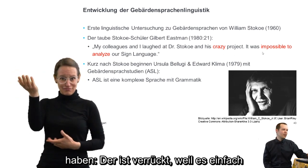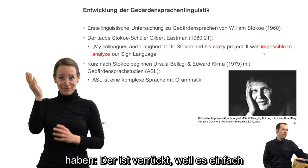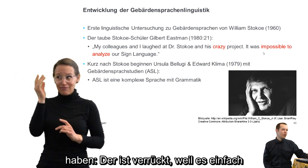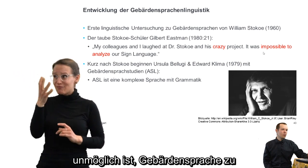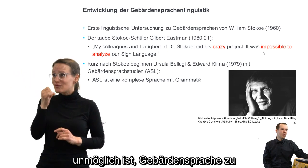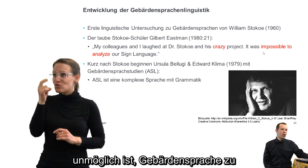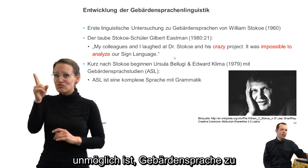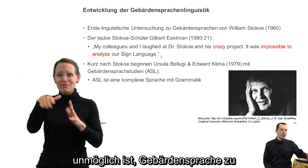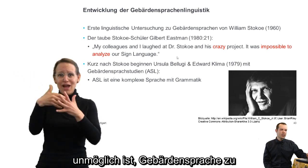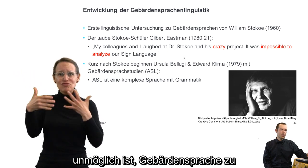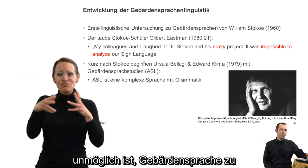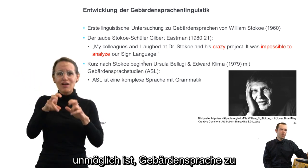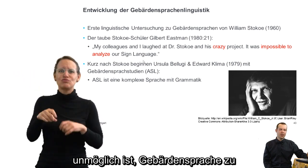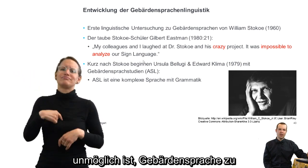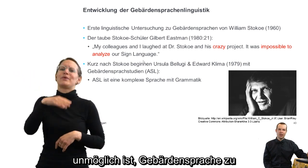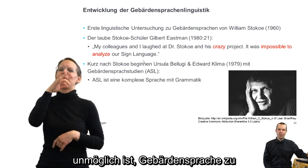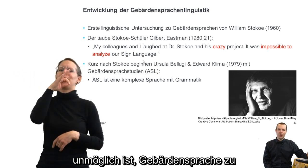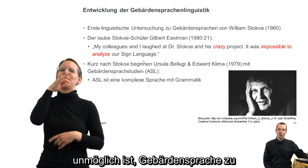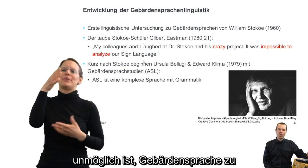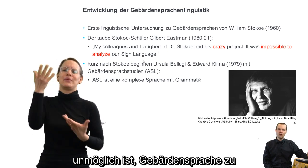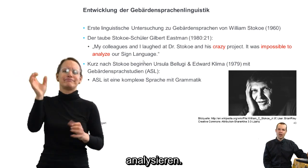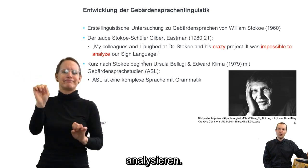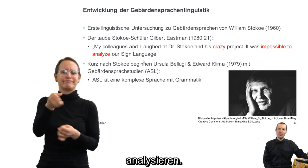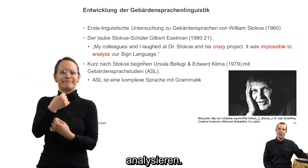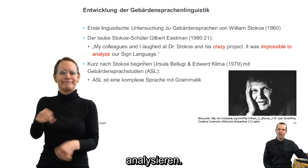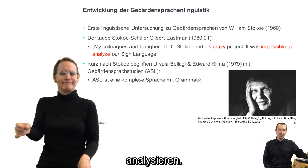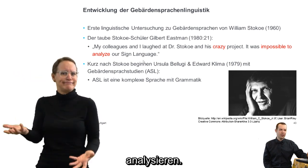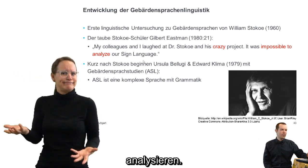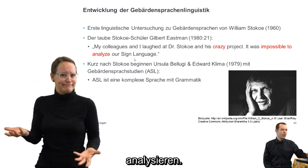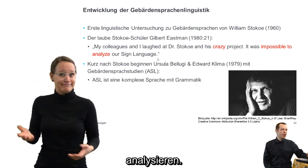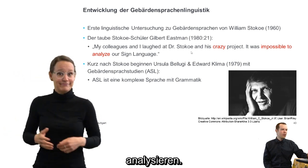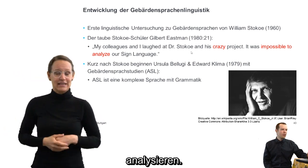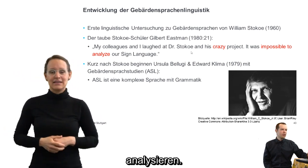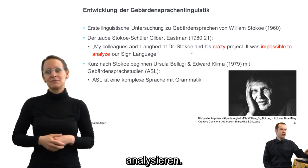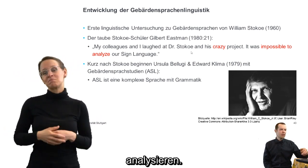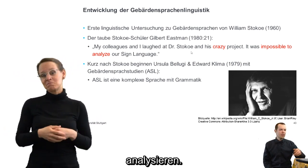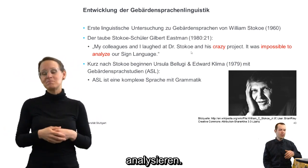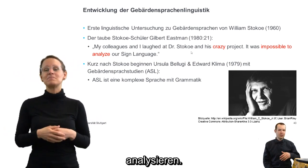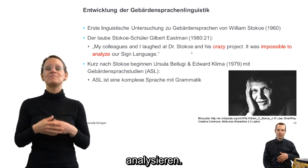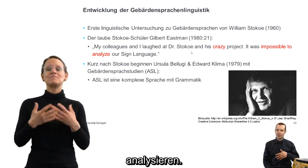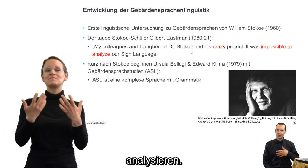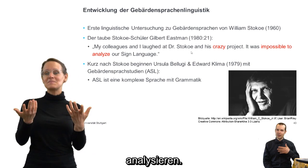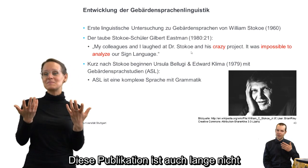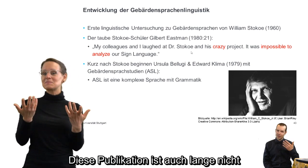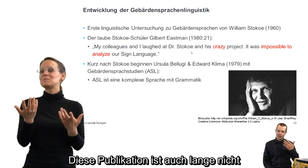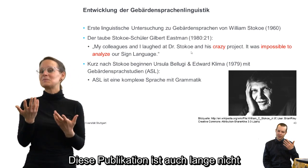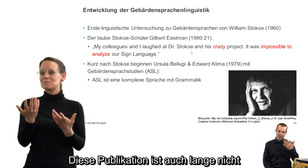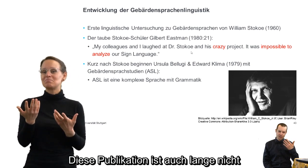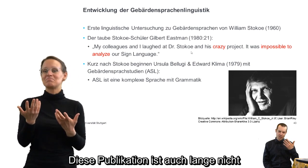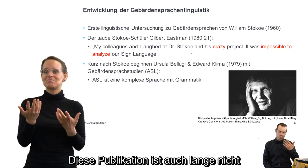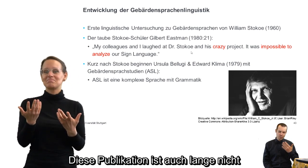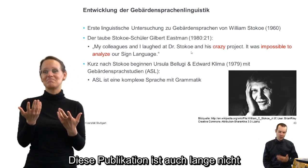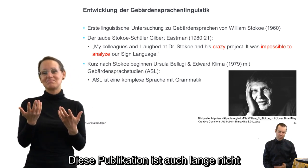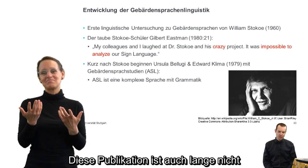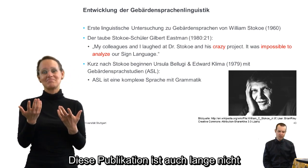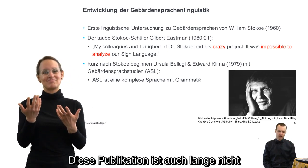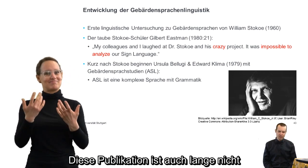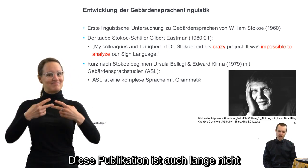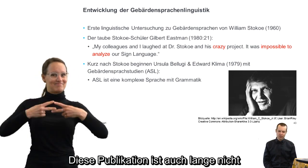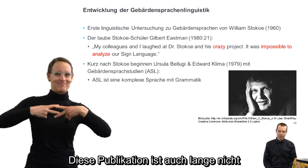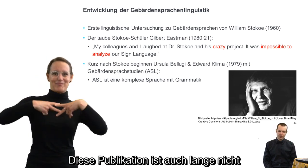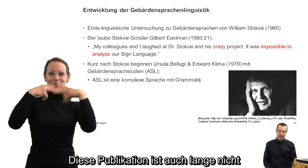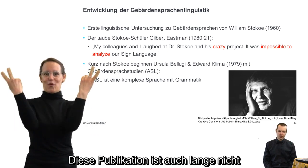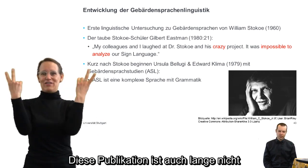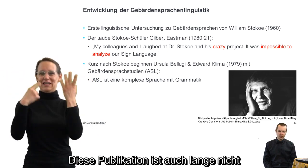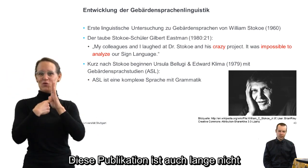weil es einfach unmöglich ist, eine Gebärdensprache zu analysieren. Und es ist also wirklich, diese Publikation